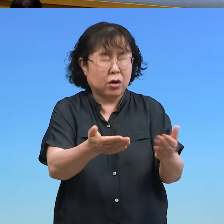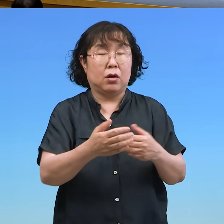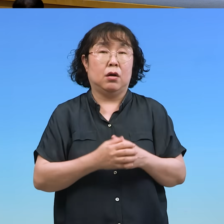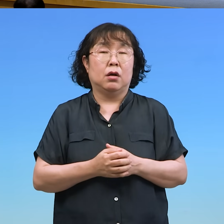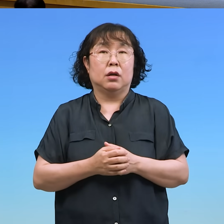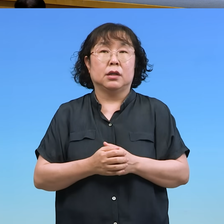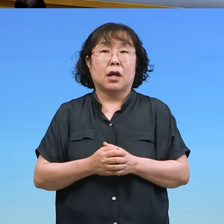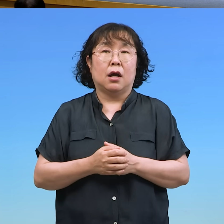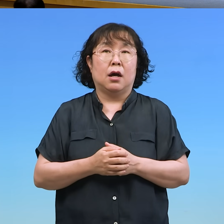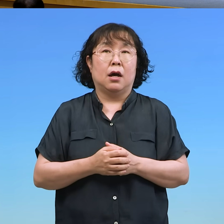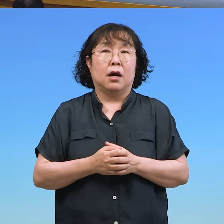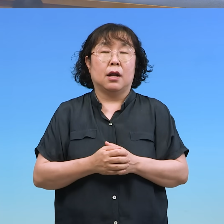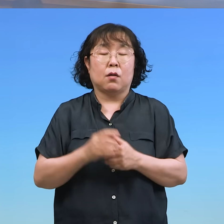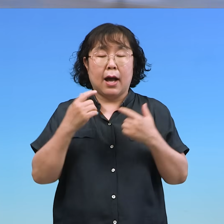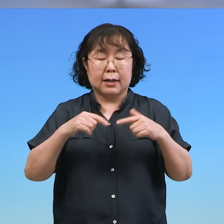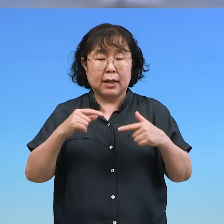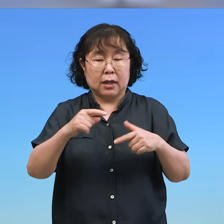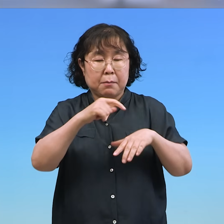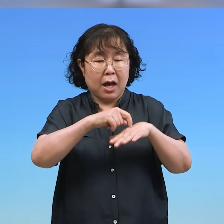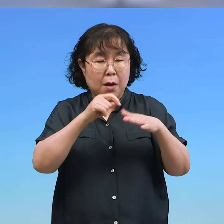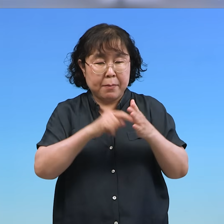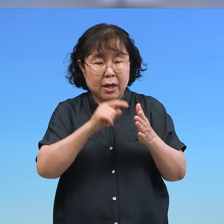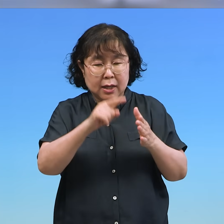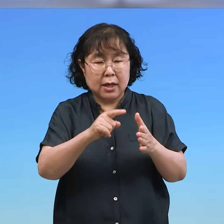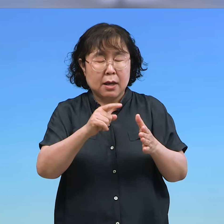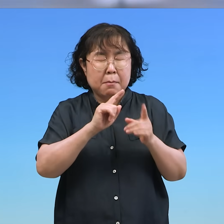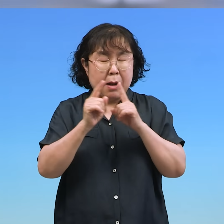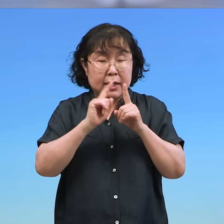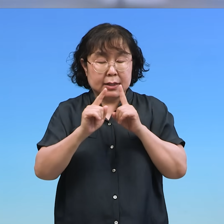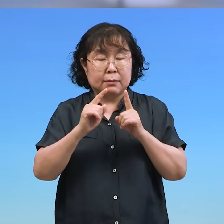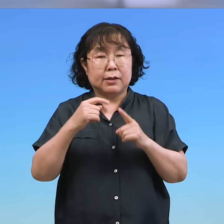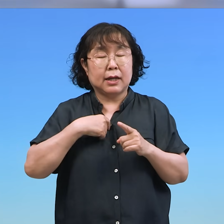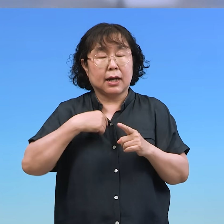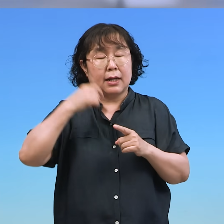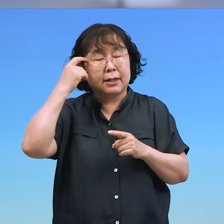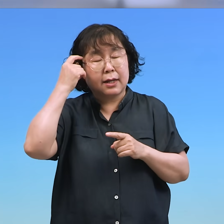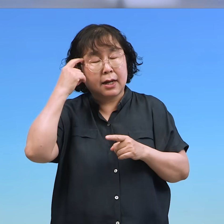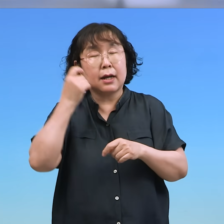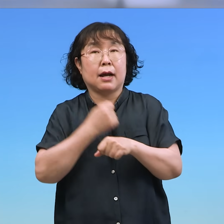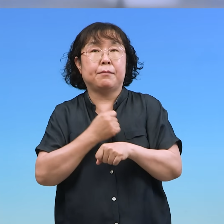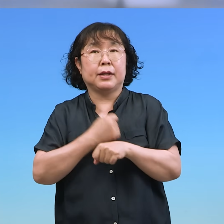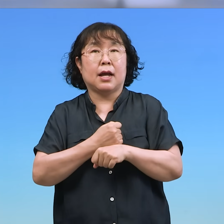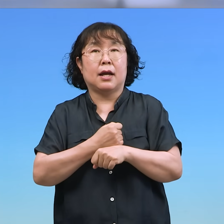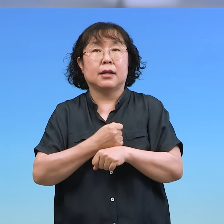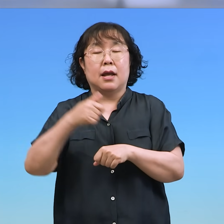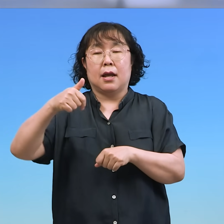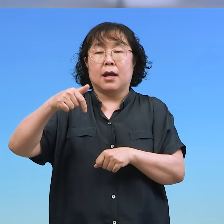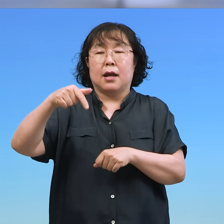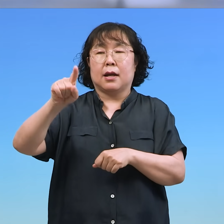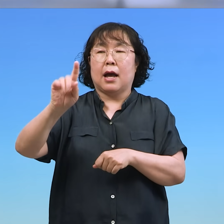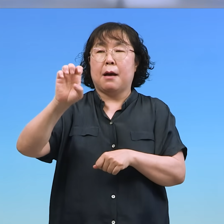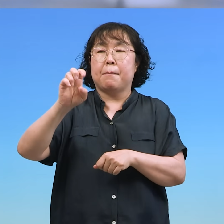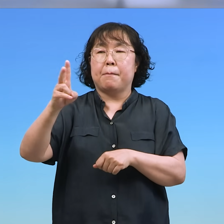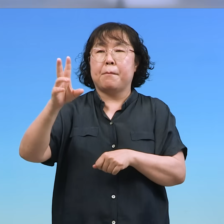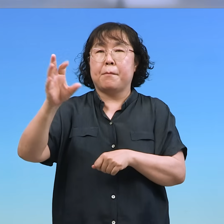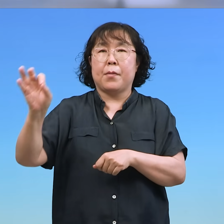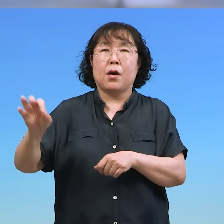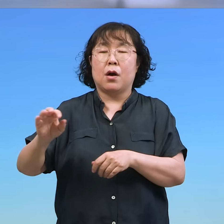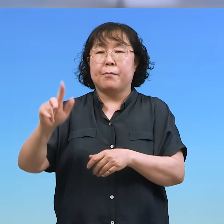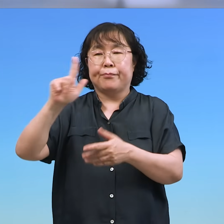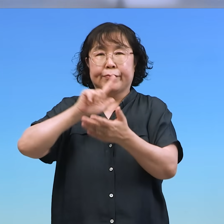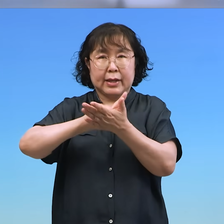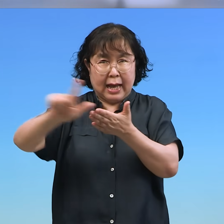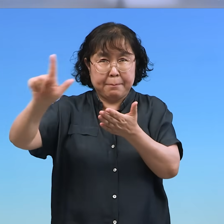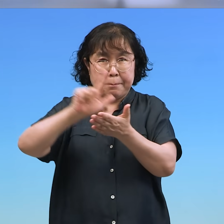어루만져 주시지는 않지만 늘 제 마음에, 그래서 여러분 제가 지금 가평 우리 마을 때문에 이게 또 연기되고 막